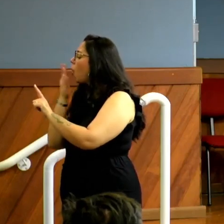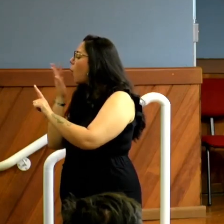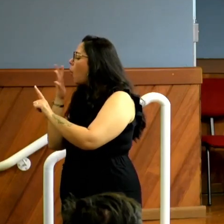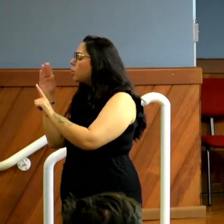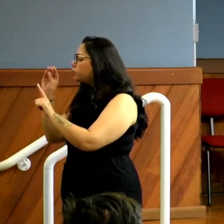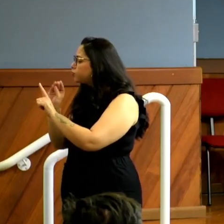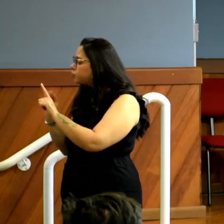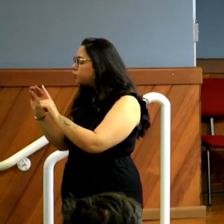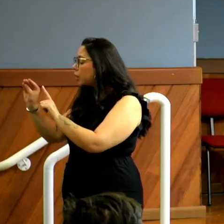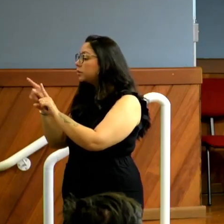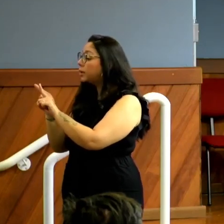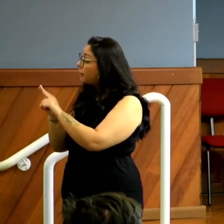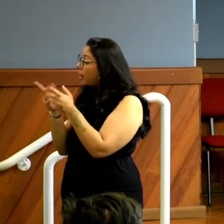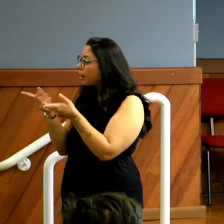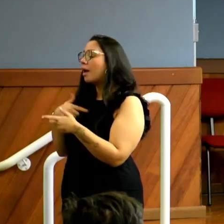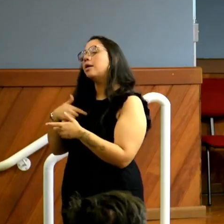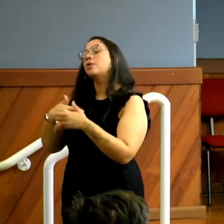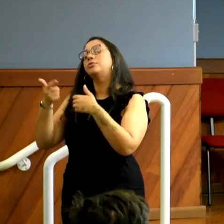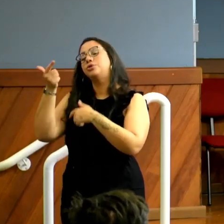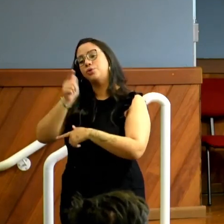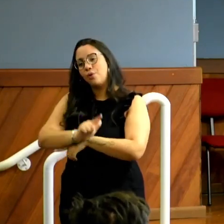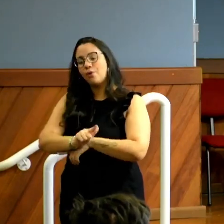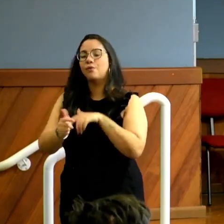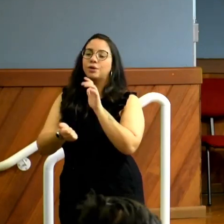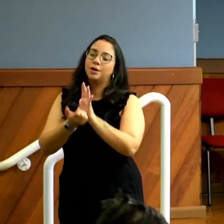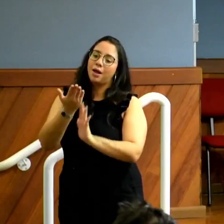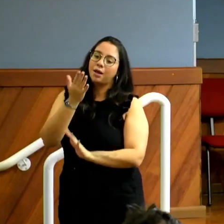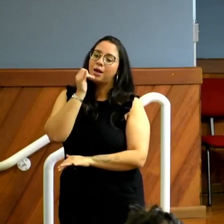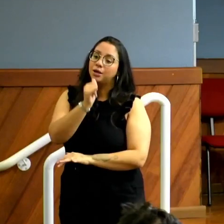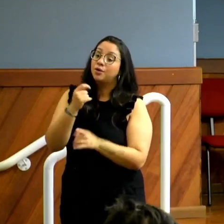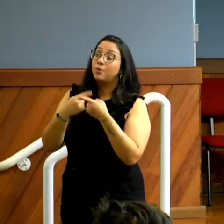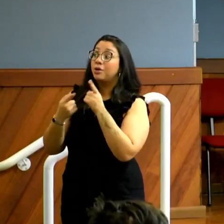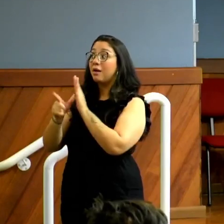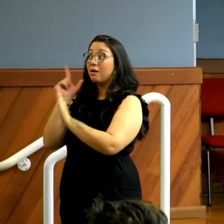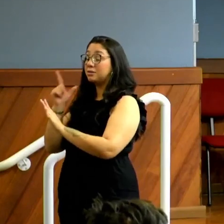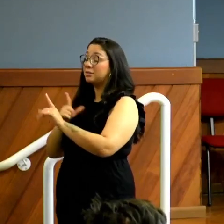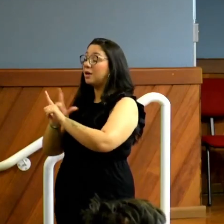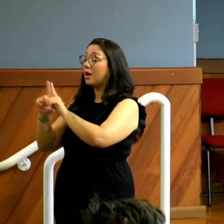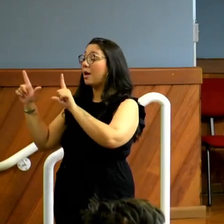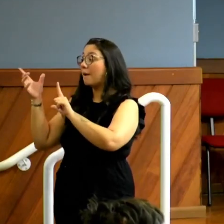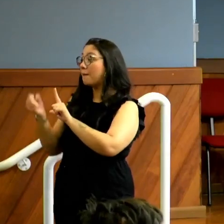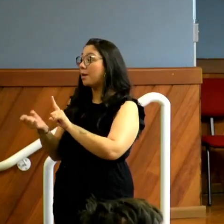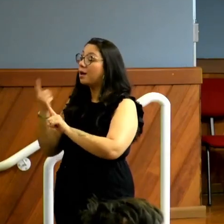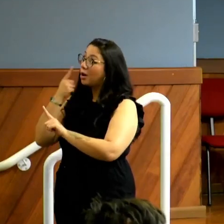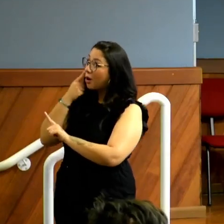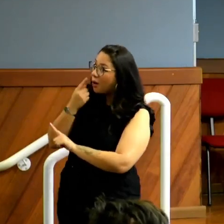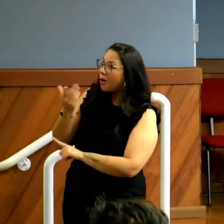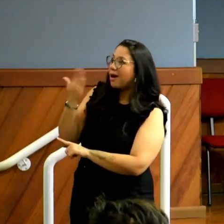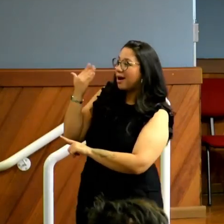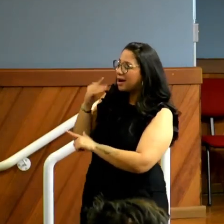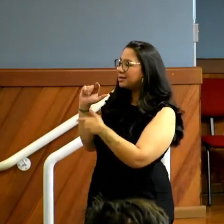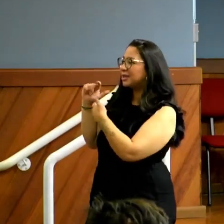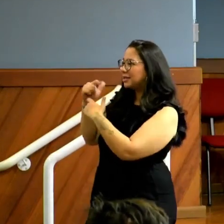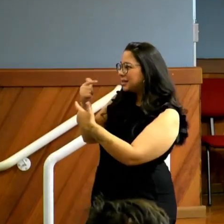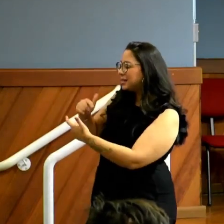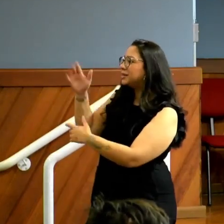dá a entender. Aí eu pego e vou criar toda uma narrativa que antes a parede ela era branca e vou dizer, olha, era uma tradição